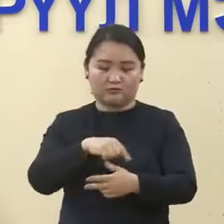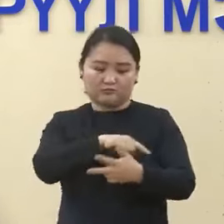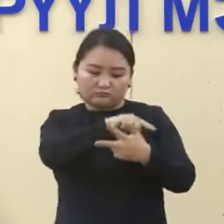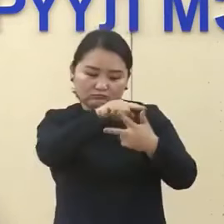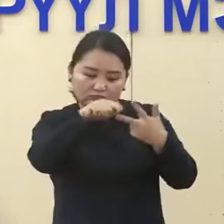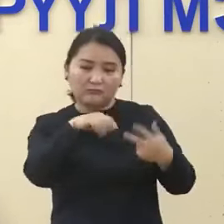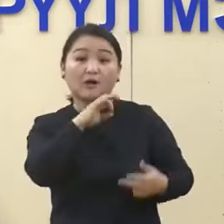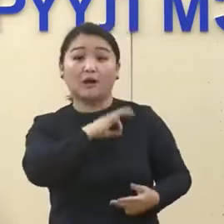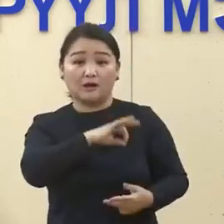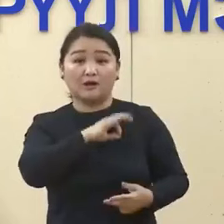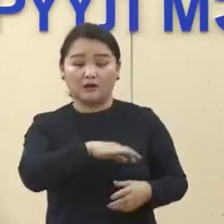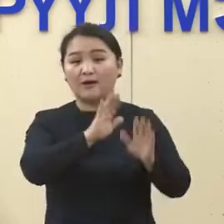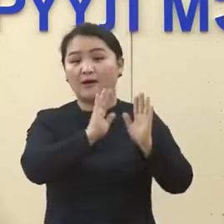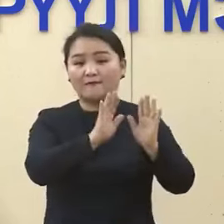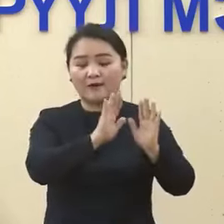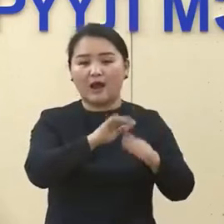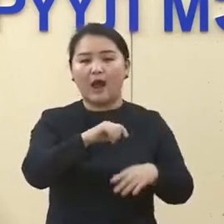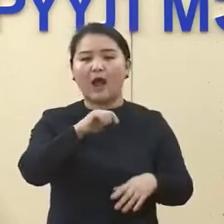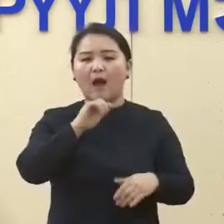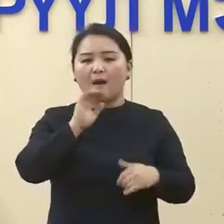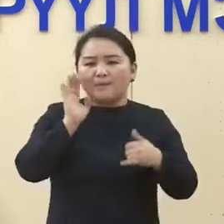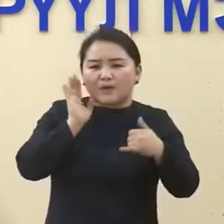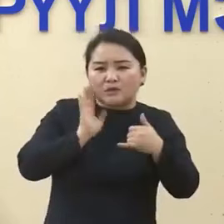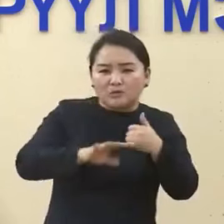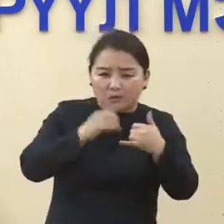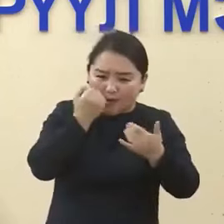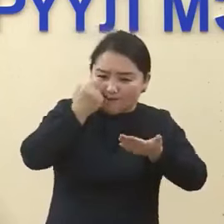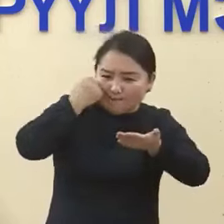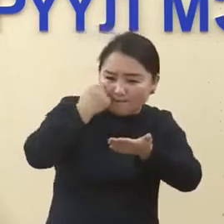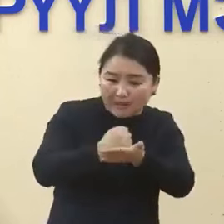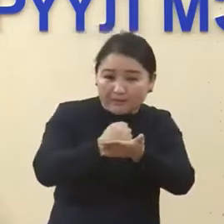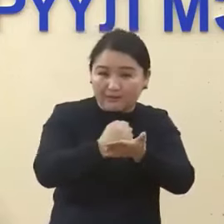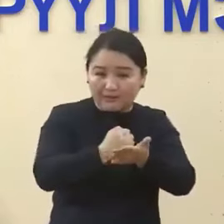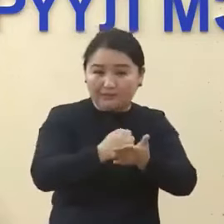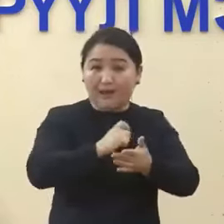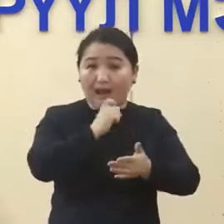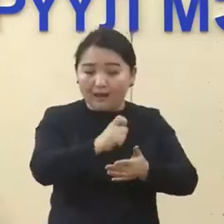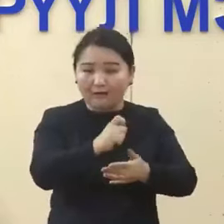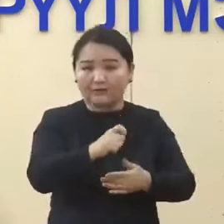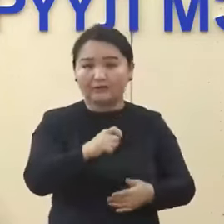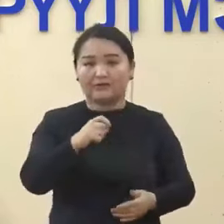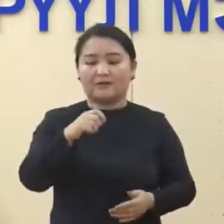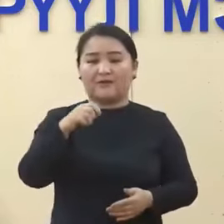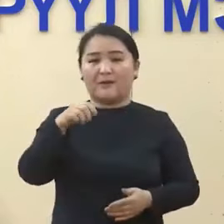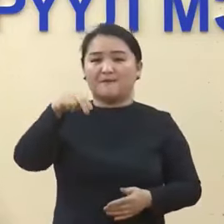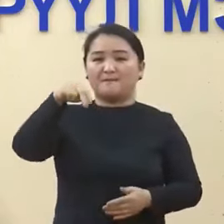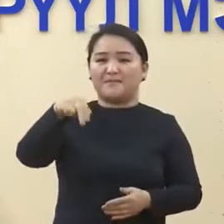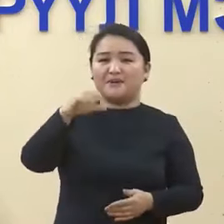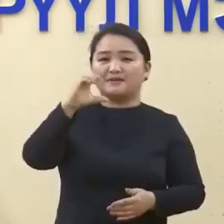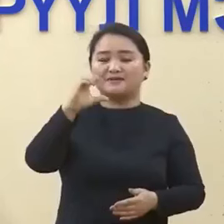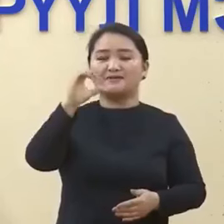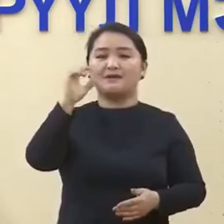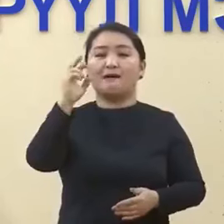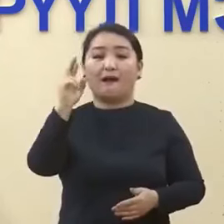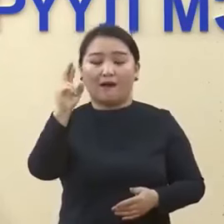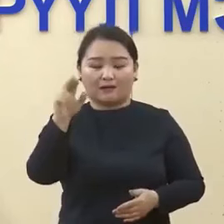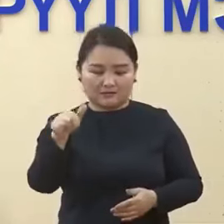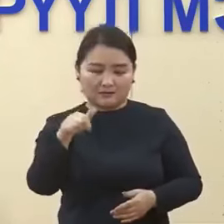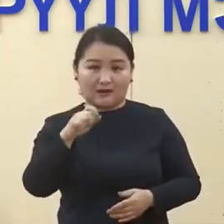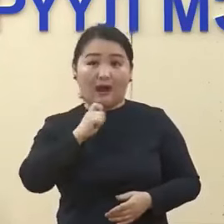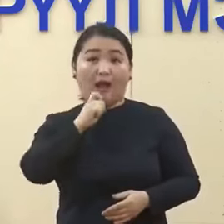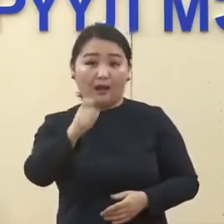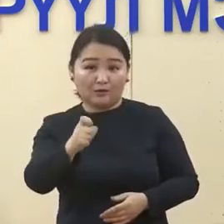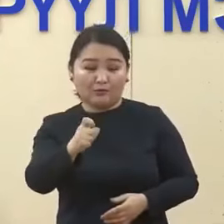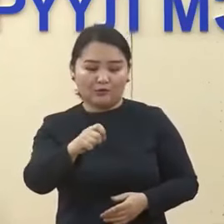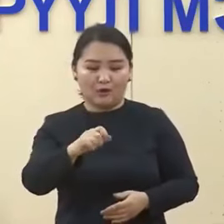сүүлийн баталгаатай хариу бол PCR буюу real time PCR-аар гарна гэдгийг та бүхэн мэдж байгаа. Тэгтээ хурдвчилсан